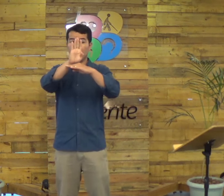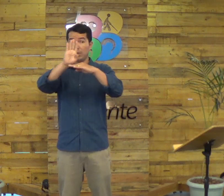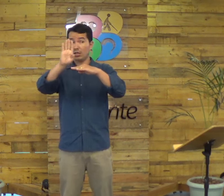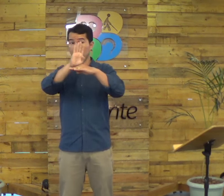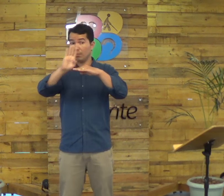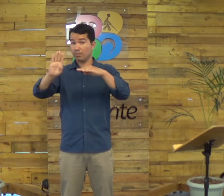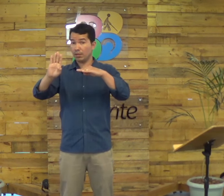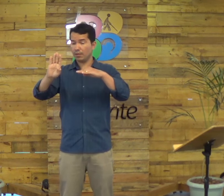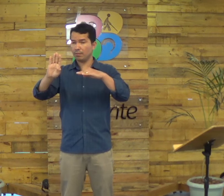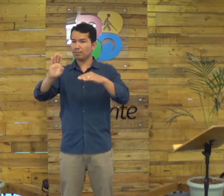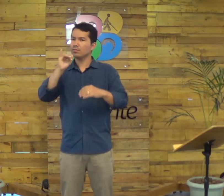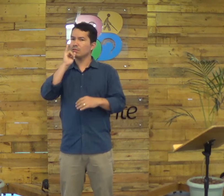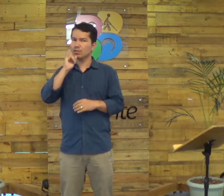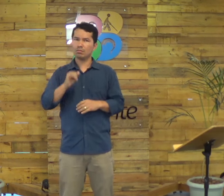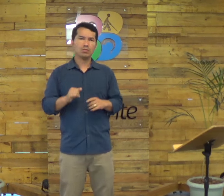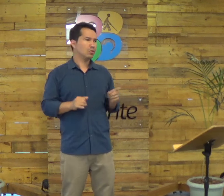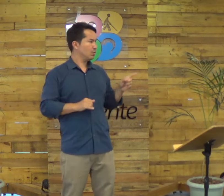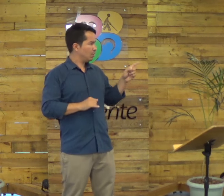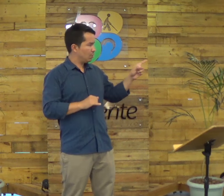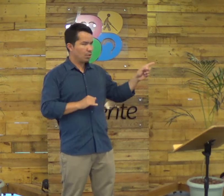Uma coisa muito bacana é que Barnabé